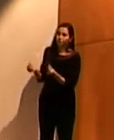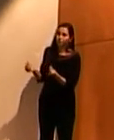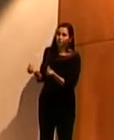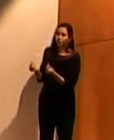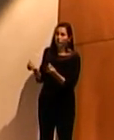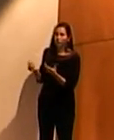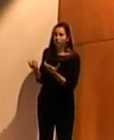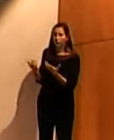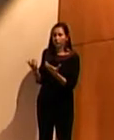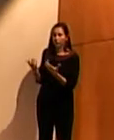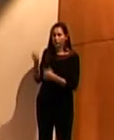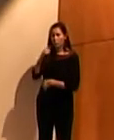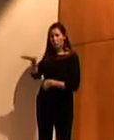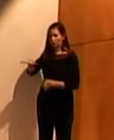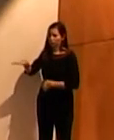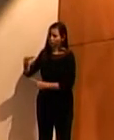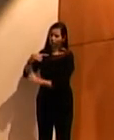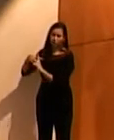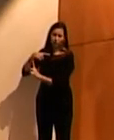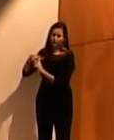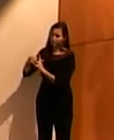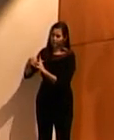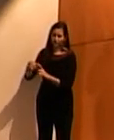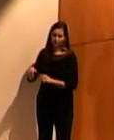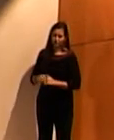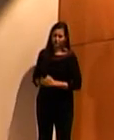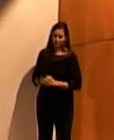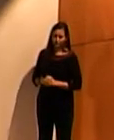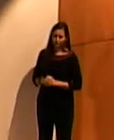un très bon ressenti, et en plus